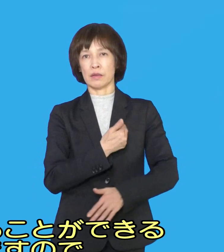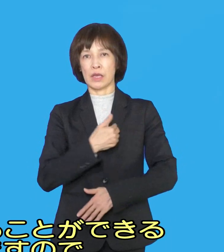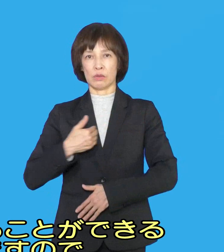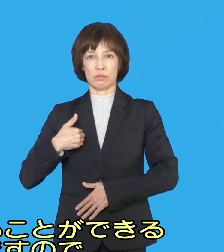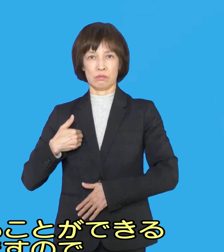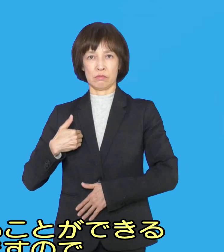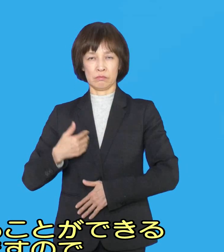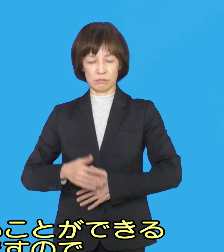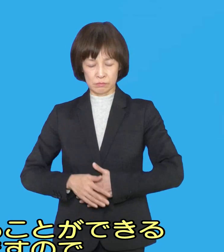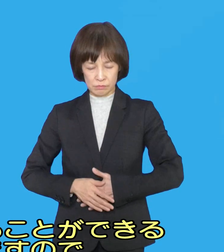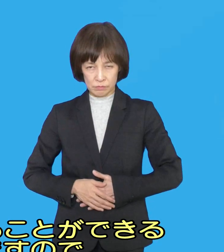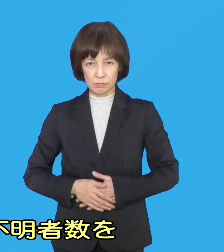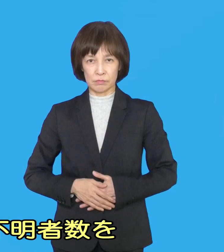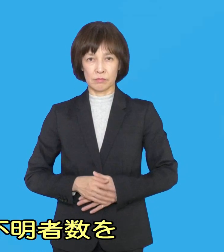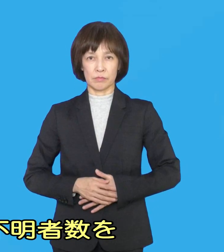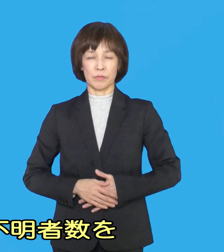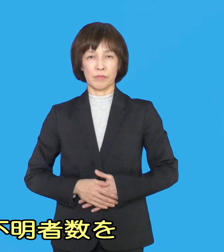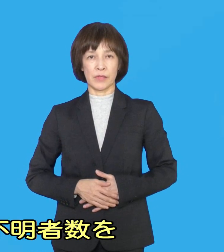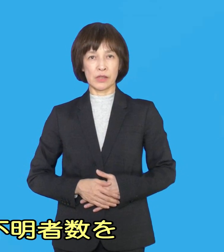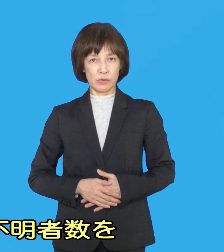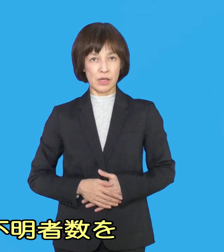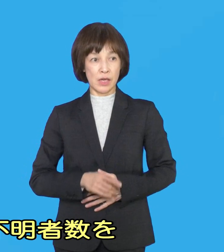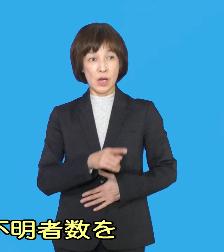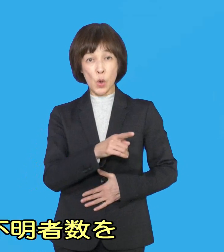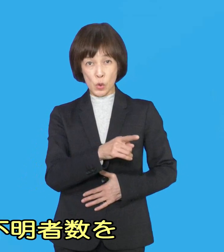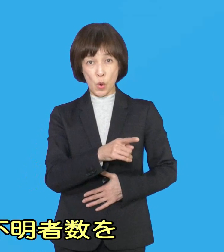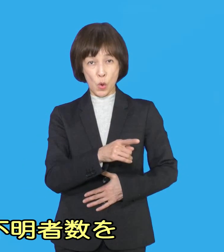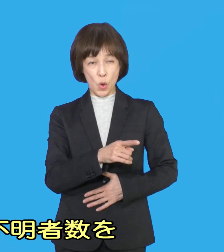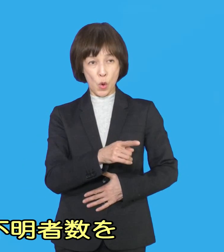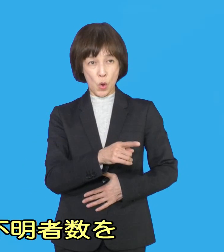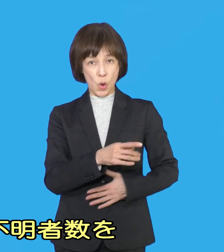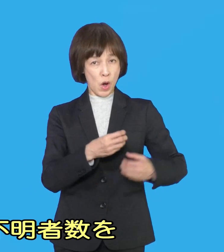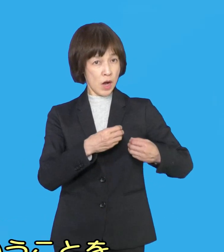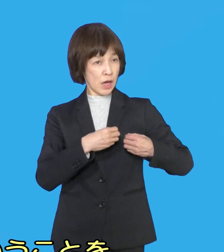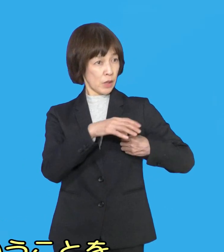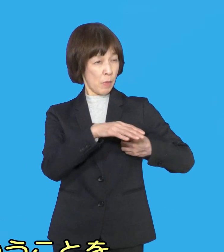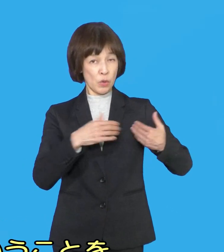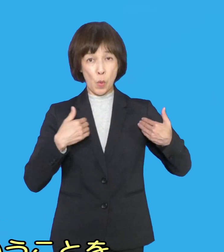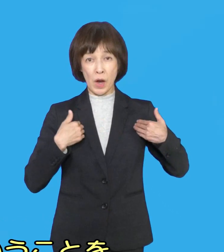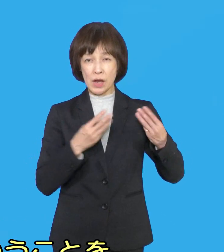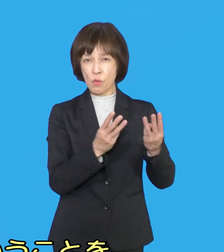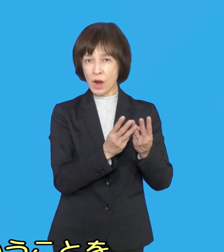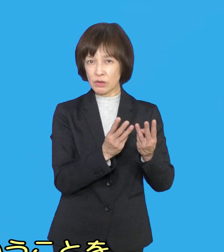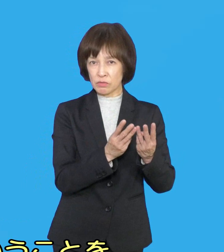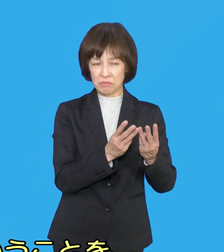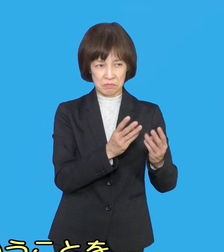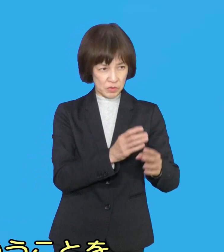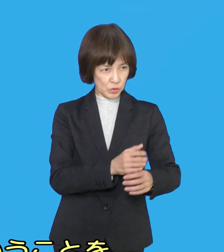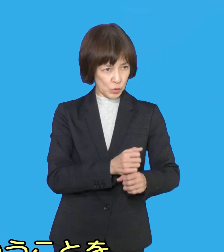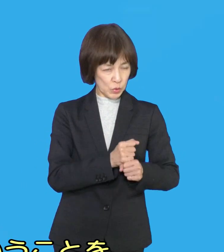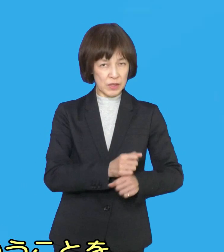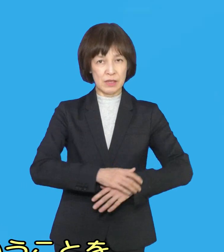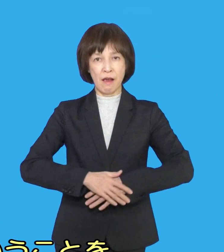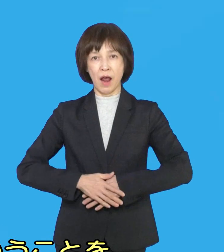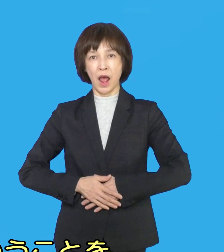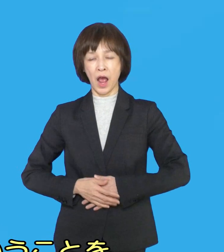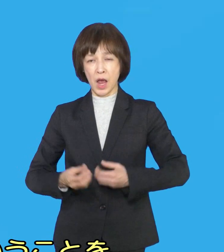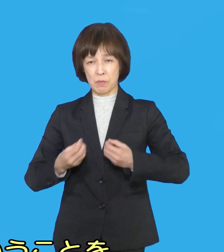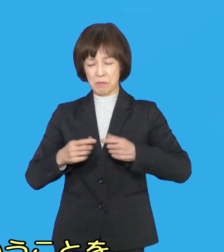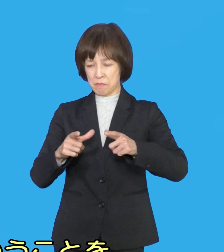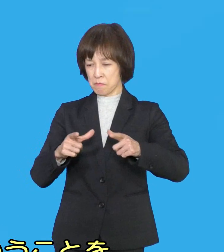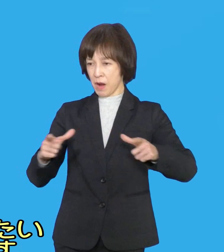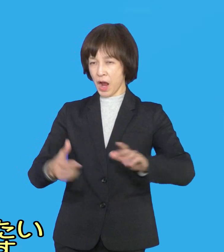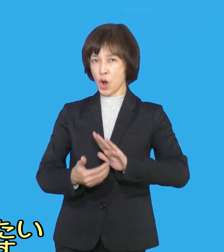るということにつながりますので、引き続き感染経路不明者数注視をしながら、クラスター、そして感染拡大を